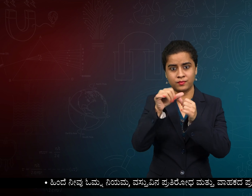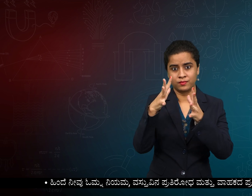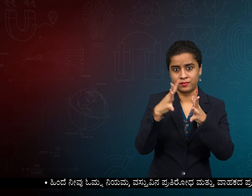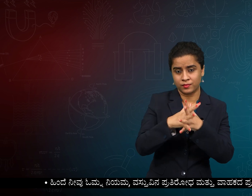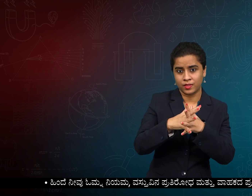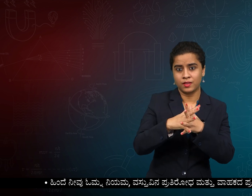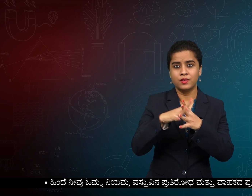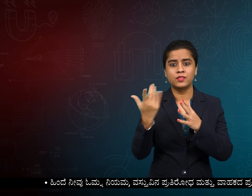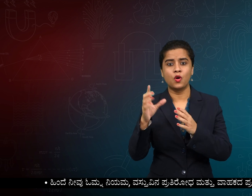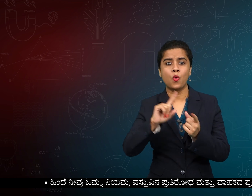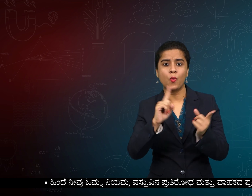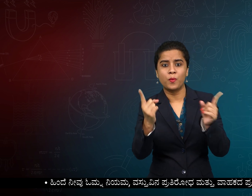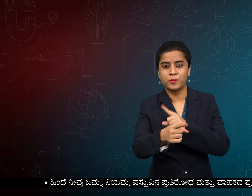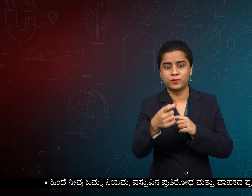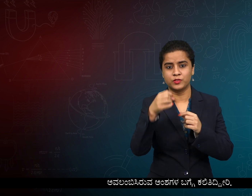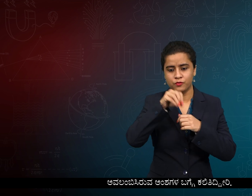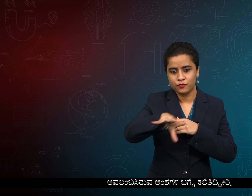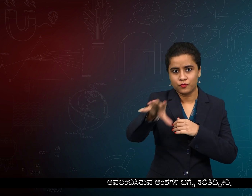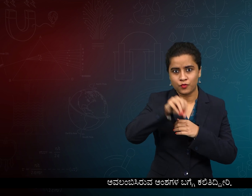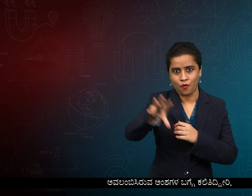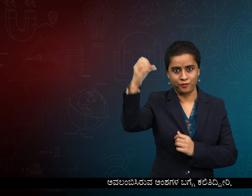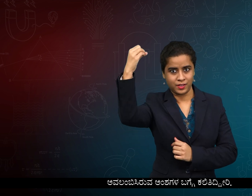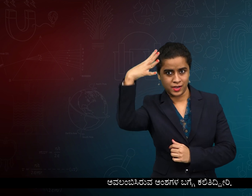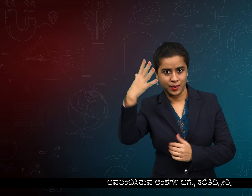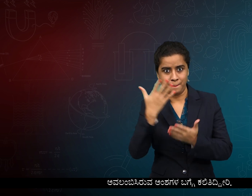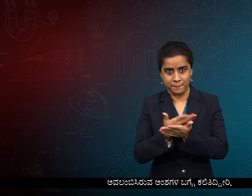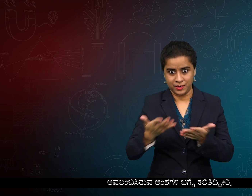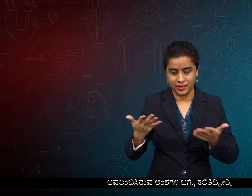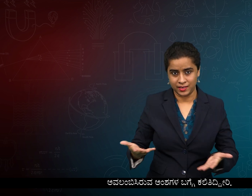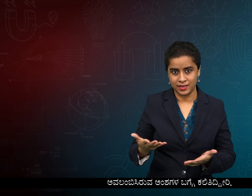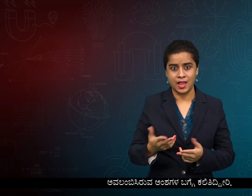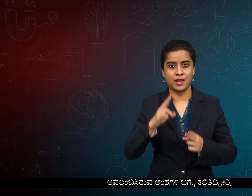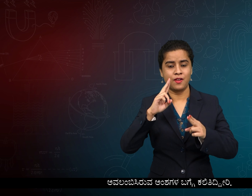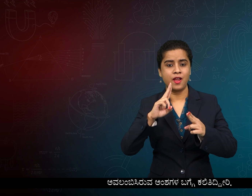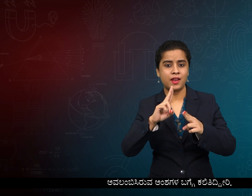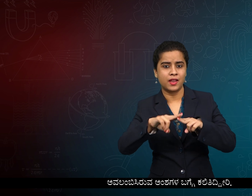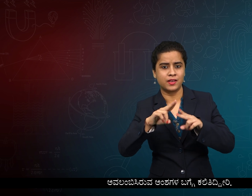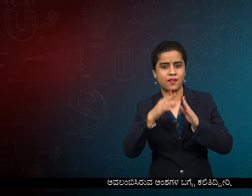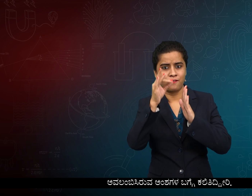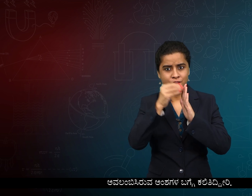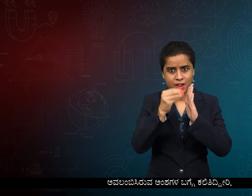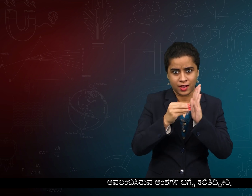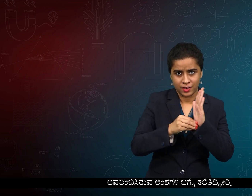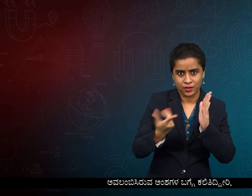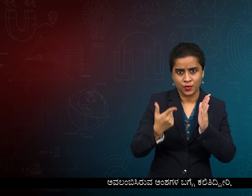ಮತ್ತು ವಾಹಕದ ಪ್ರತಿರೋಧವನ್ನು ಅವಲಂಬಿಸಿರುವ ಅಂಶಗಳ ಬಗ್ಗೆ ಕಲಿತಿದ್ದೀರಿ.